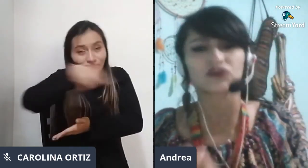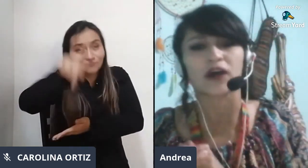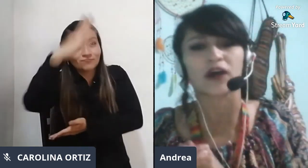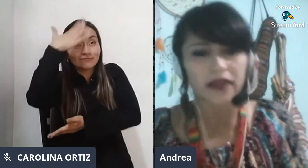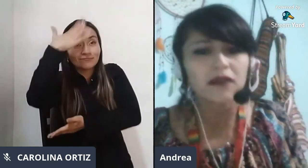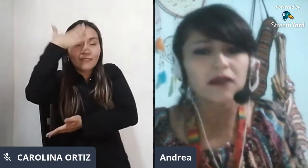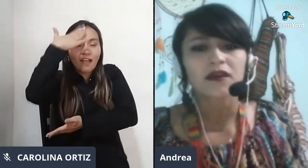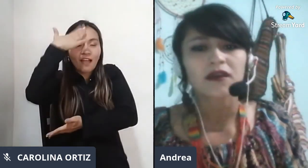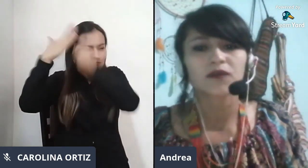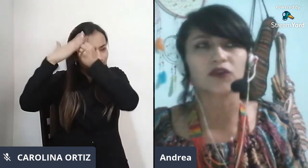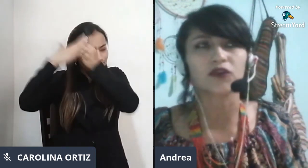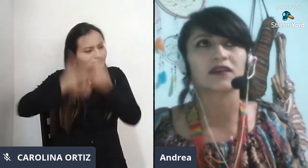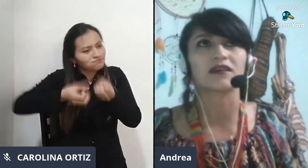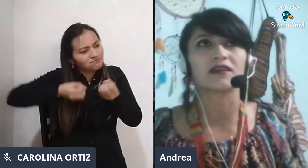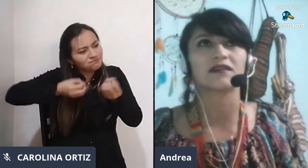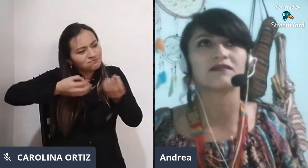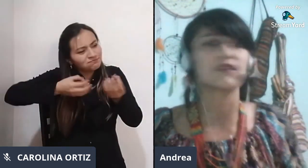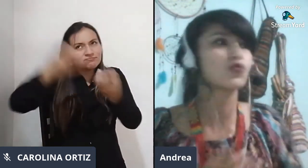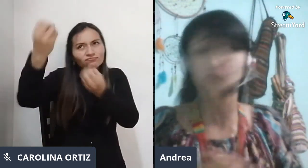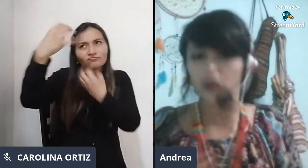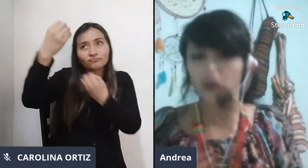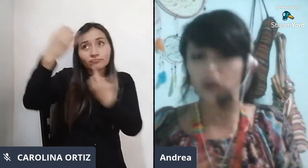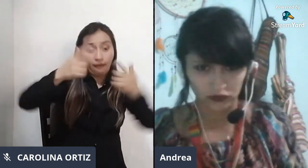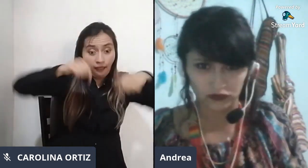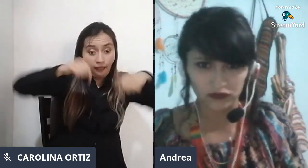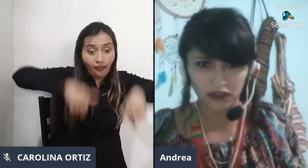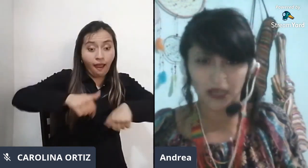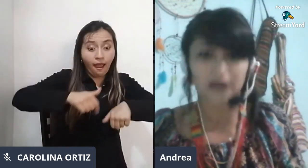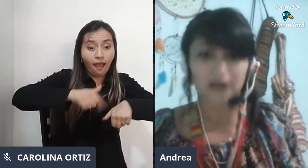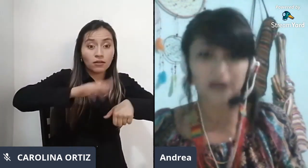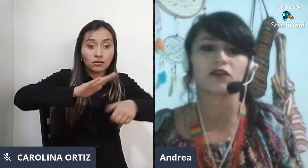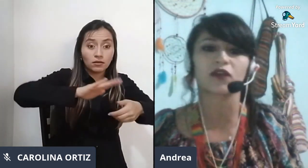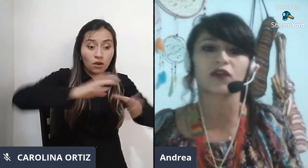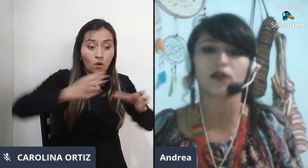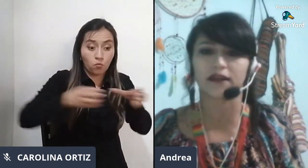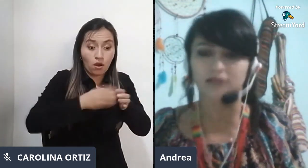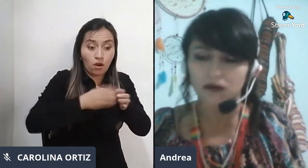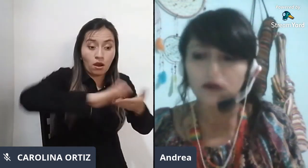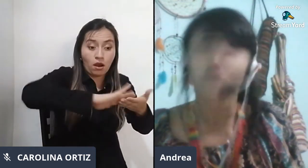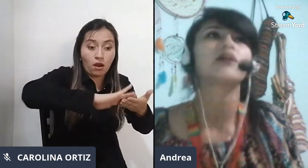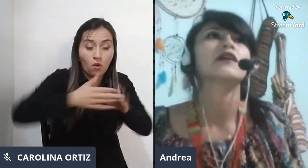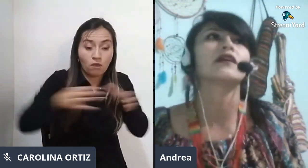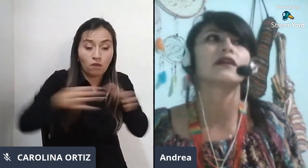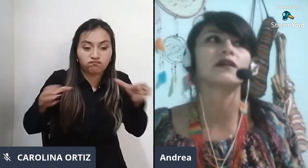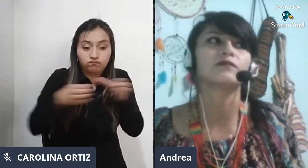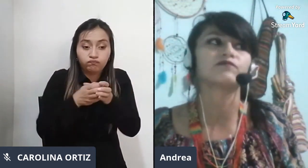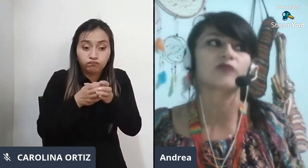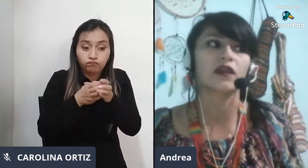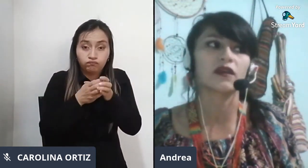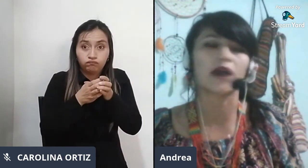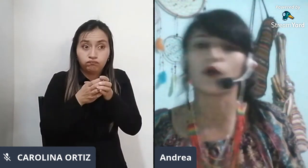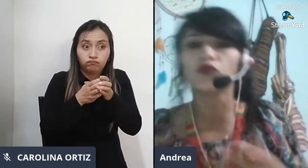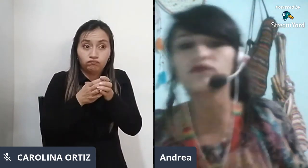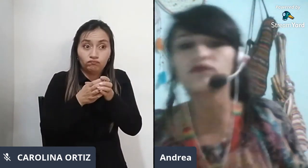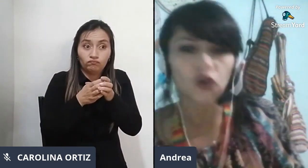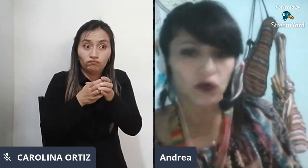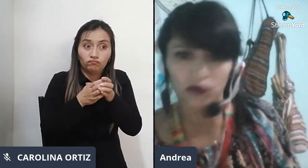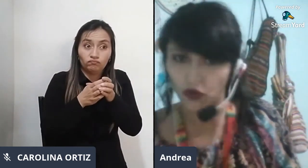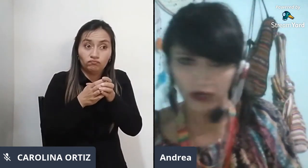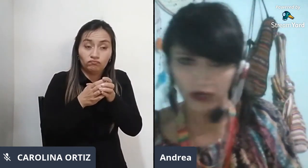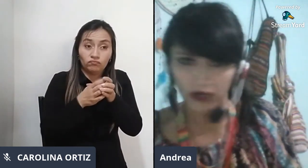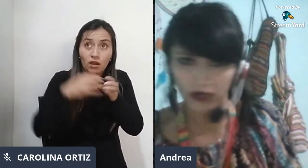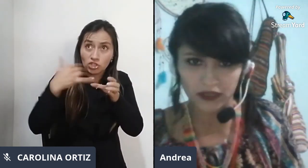aquí ninguno de nosotros en el ejercicio del colectivo aún no logra consolidarse como